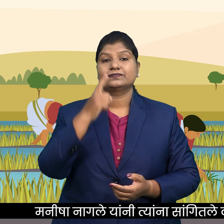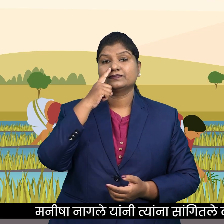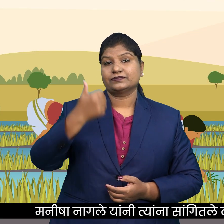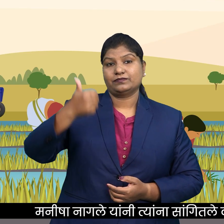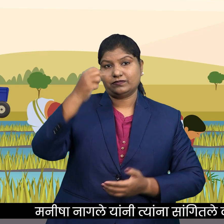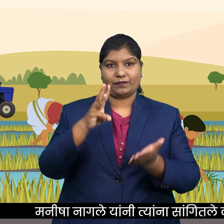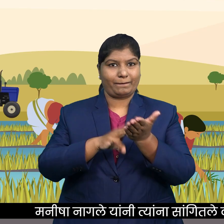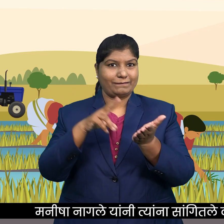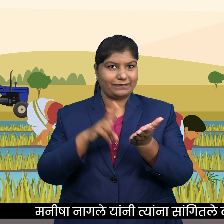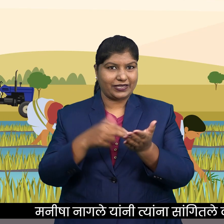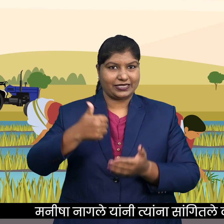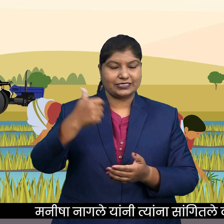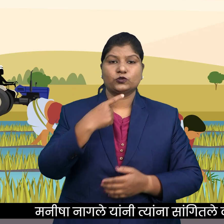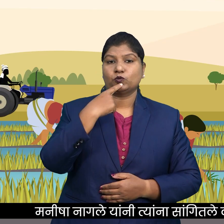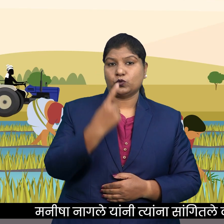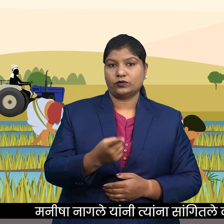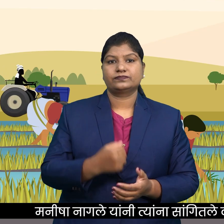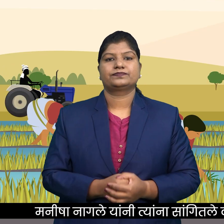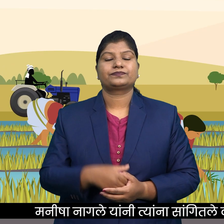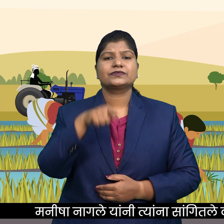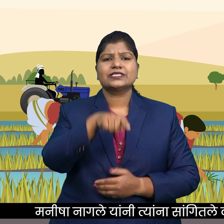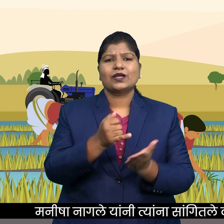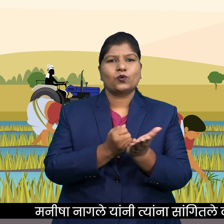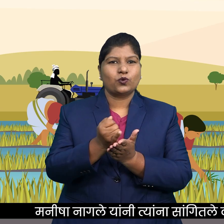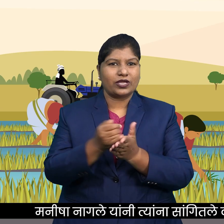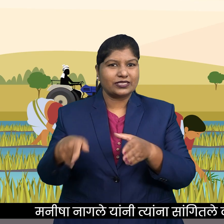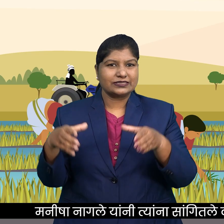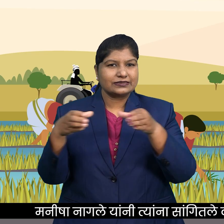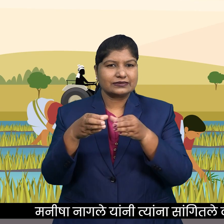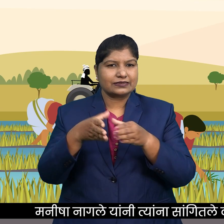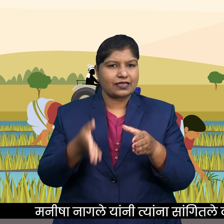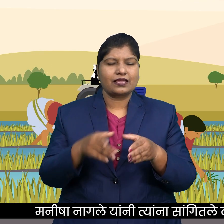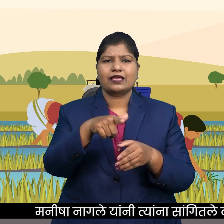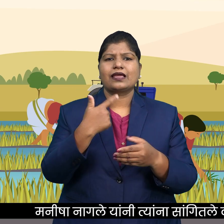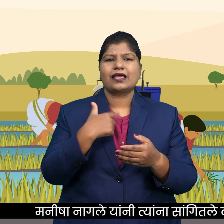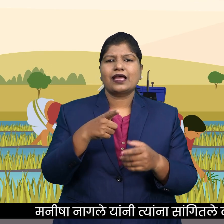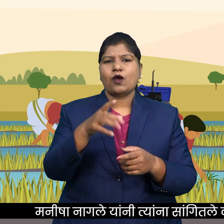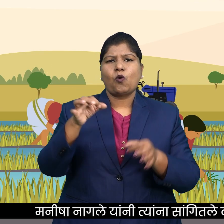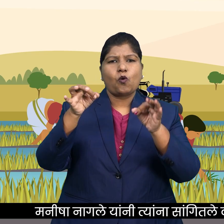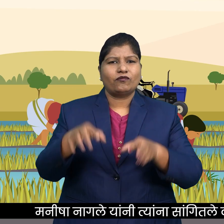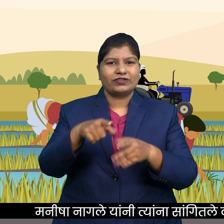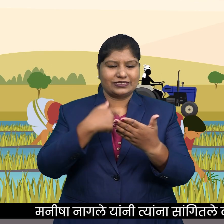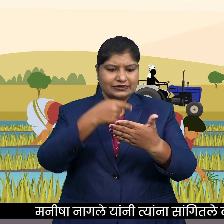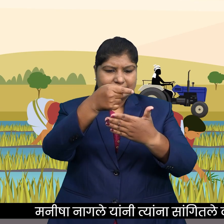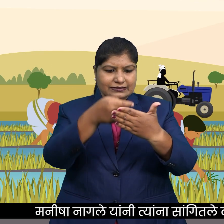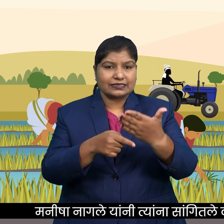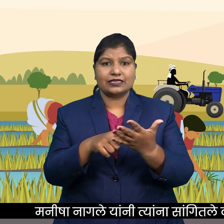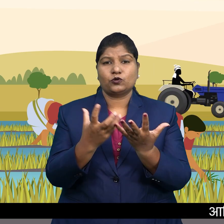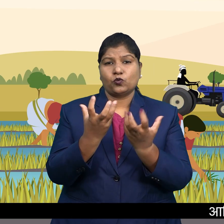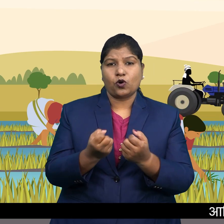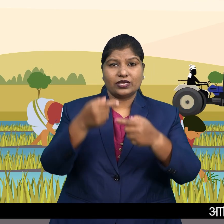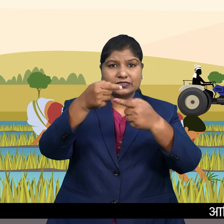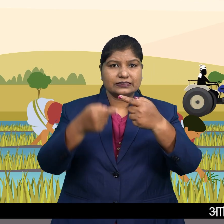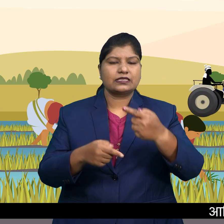मनीषा नागले यांनी त्यांना सांगितले की त्याचे गाव अधिकृत दृष्टाकाठ यादीत